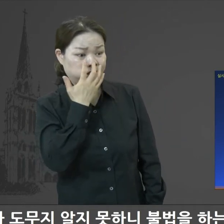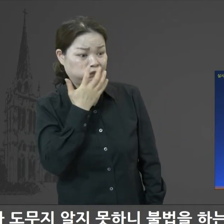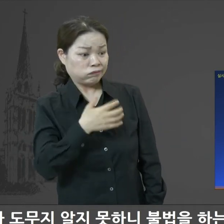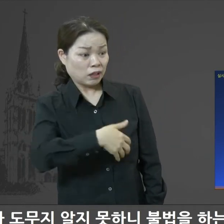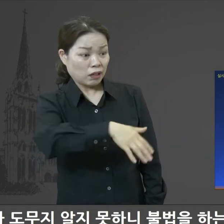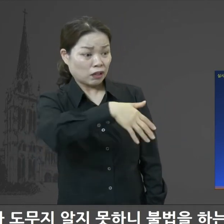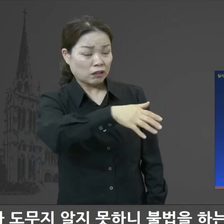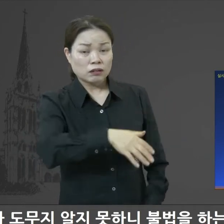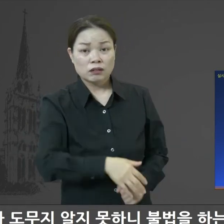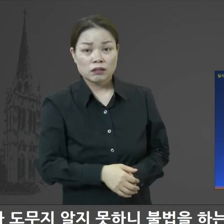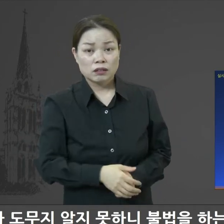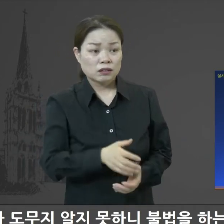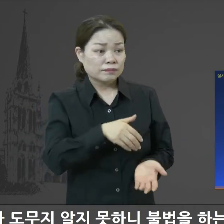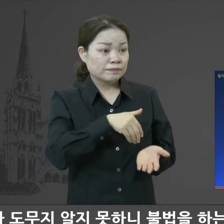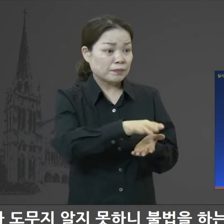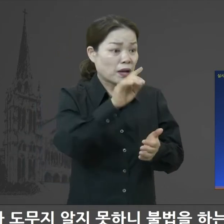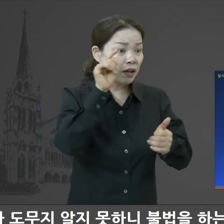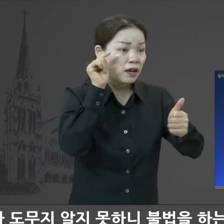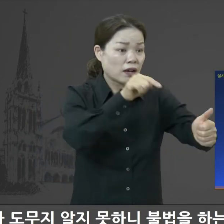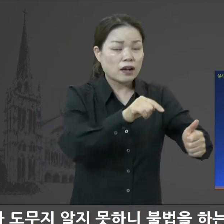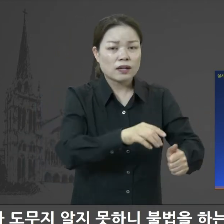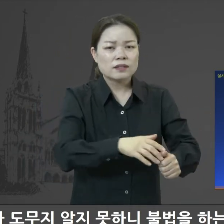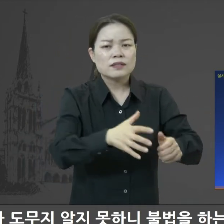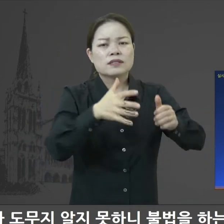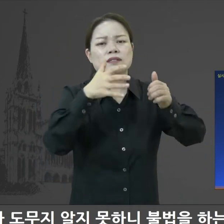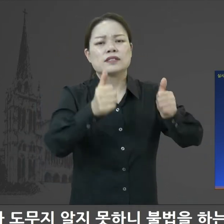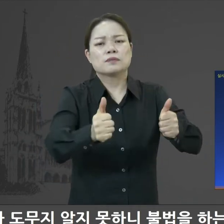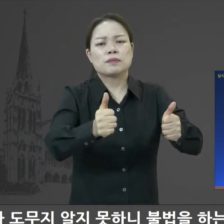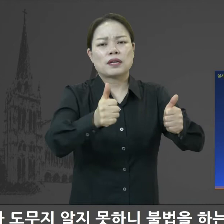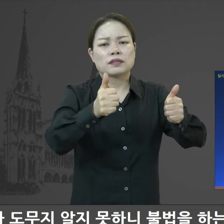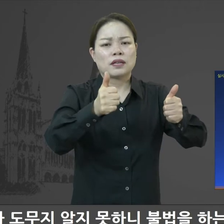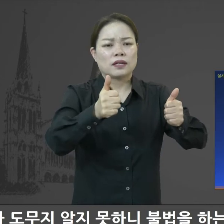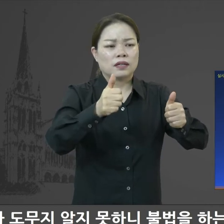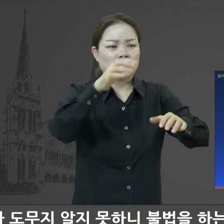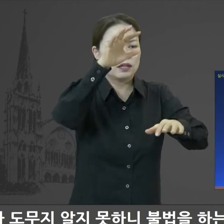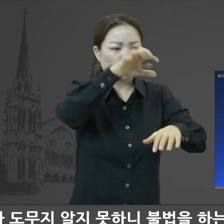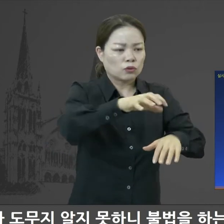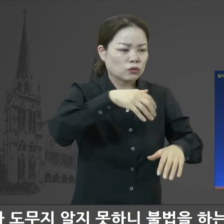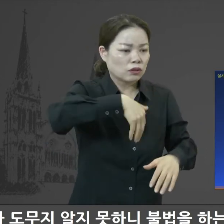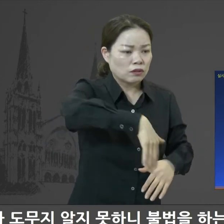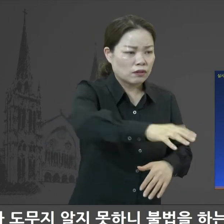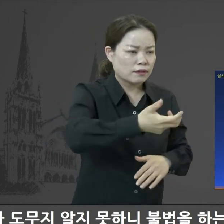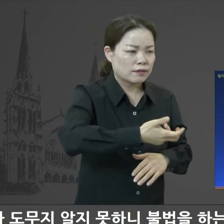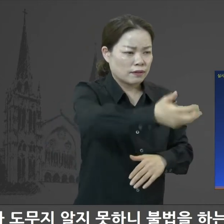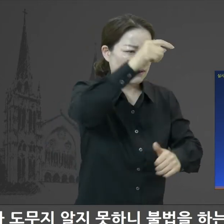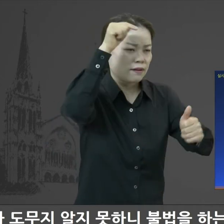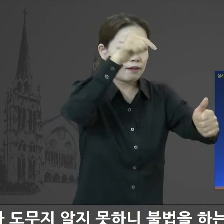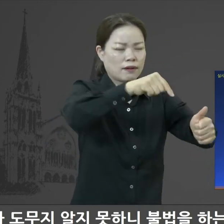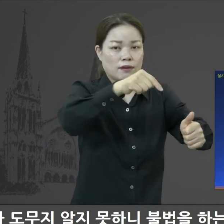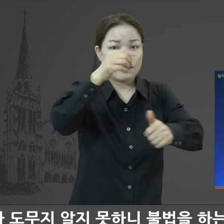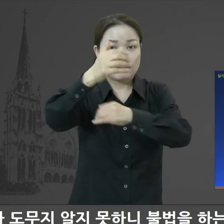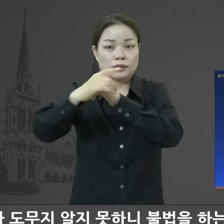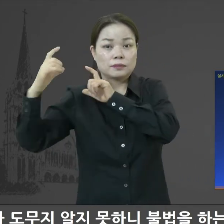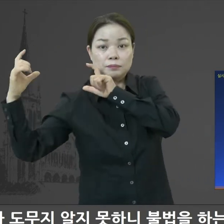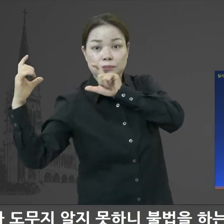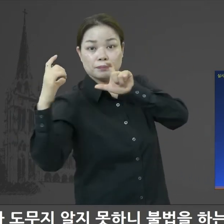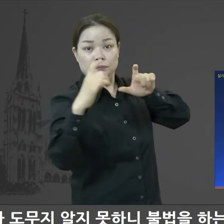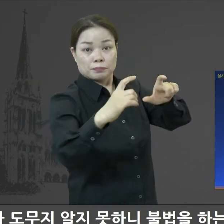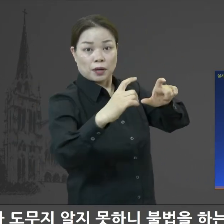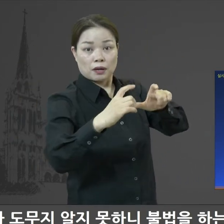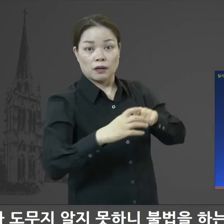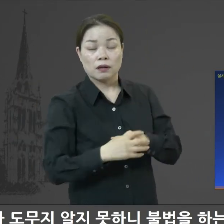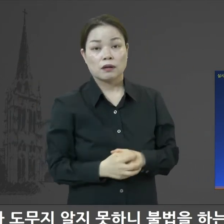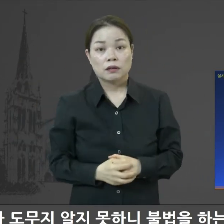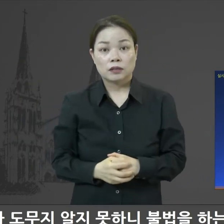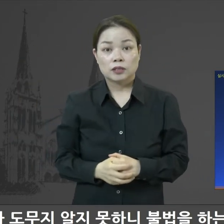떠나가라고, 어디로 떠나가라고? 심판의 길로, 심판의 자리로 떠나가라고 말할 거라고 하나님 말씀하시는 것입니다.